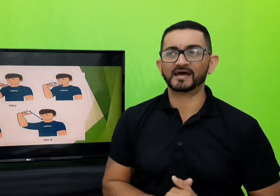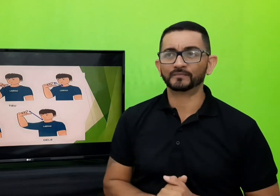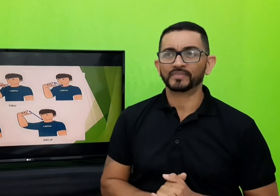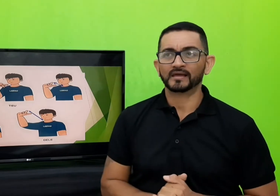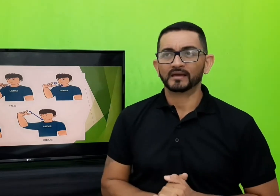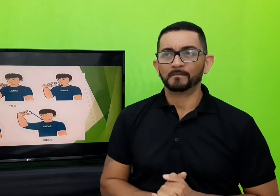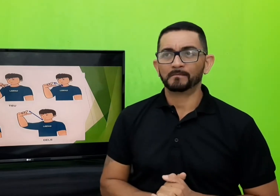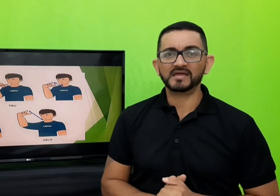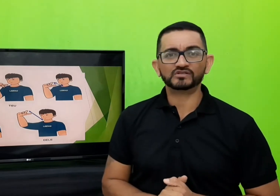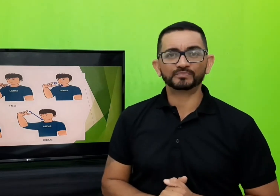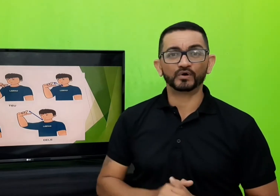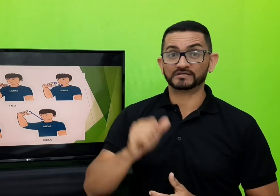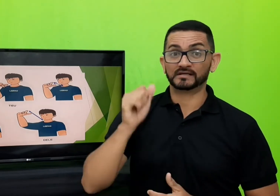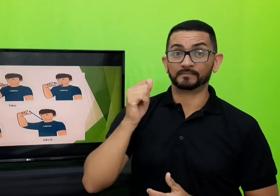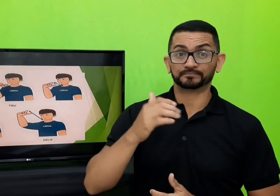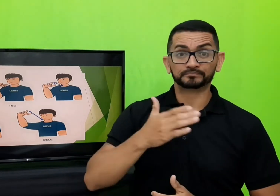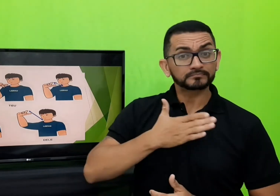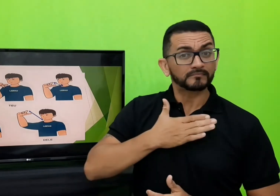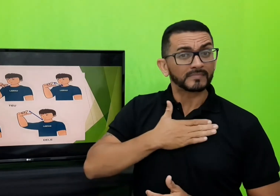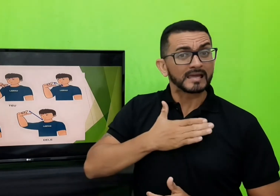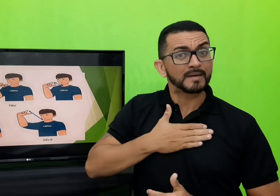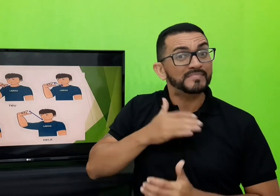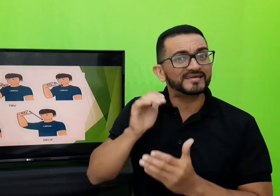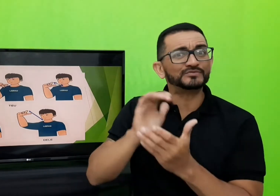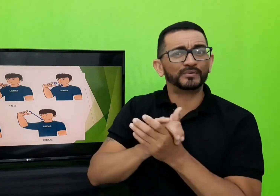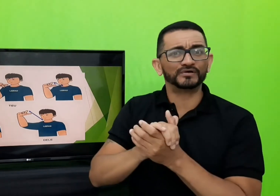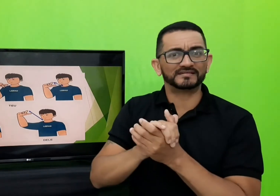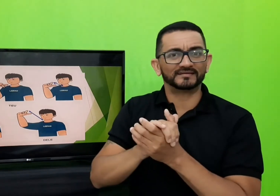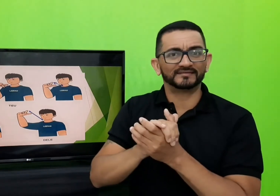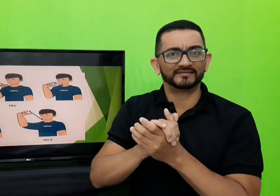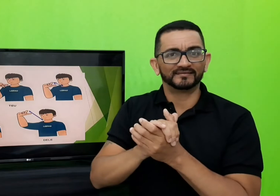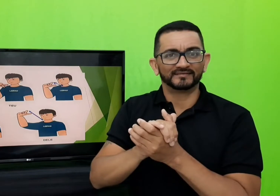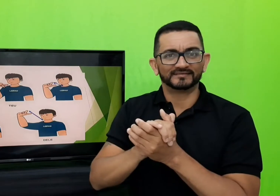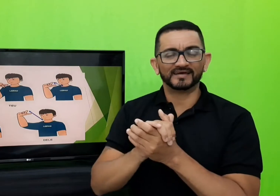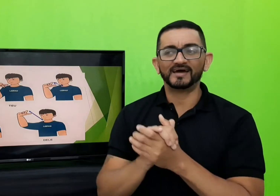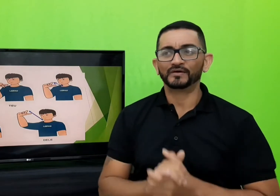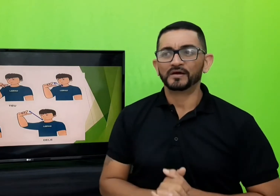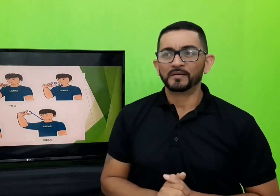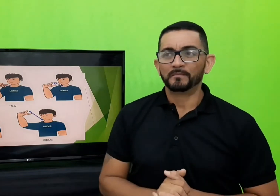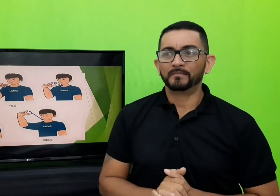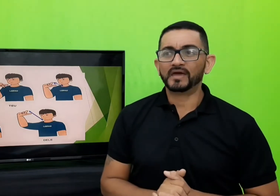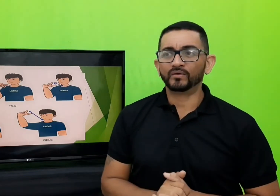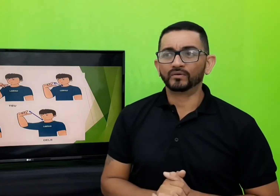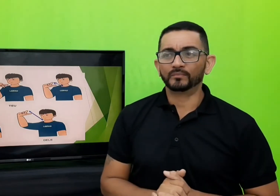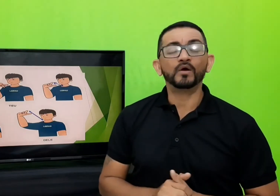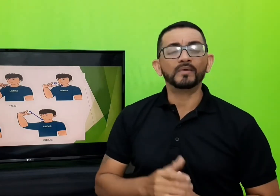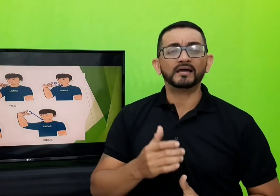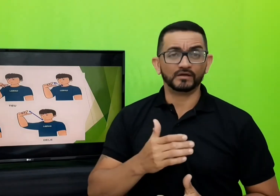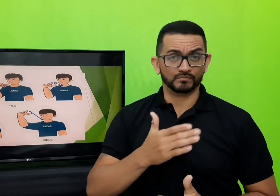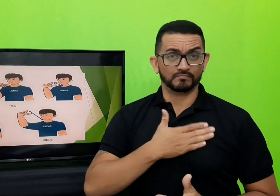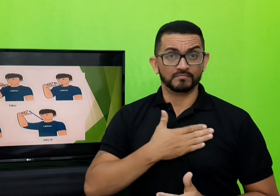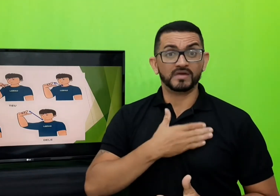certo? Minha esposa, é minha esposa, certo? Meu marido,